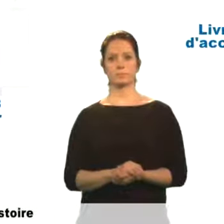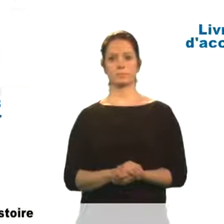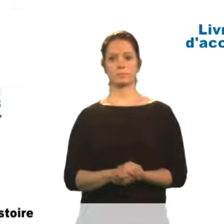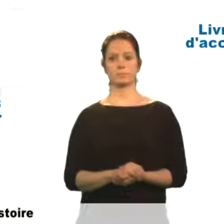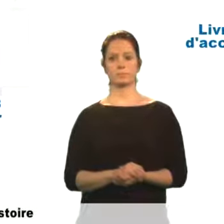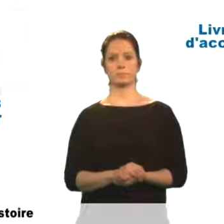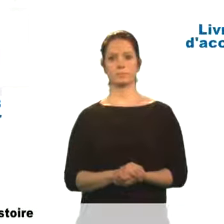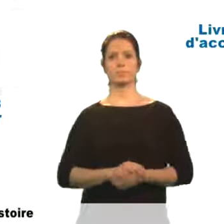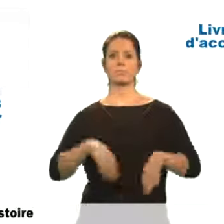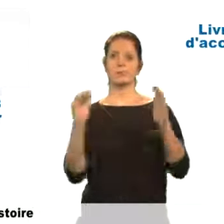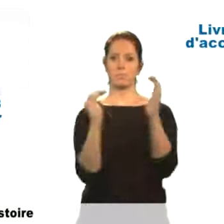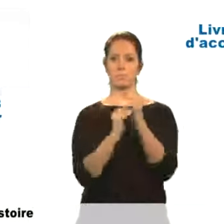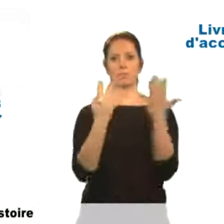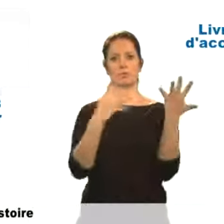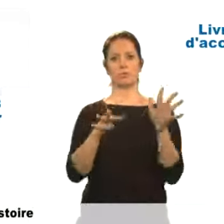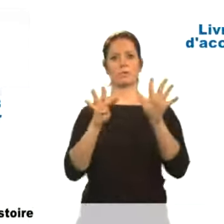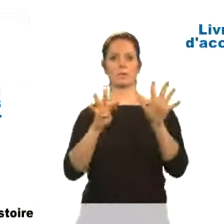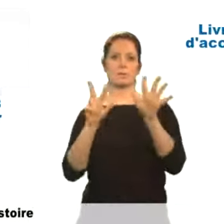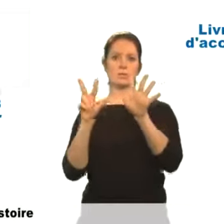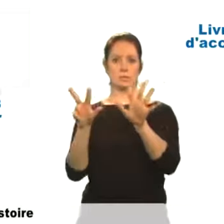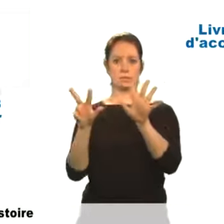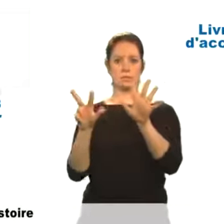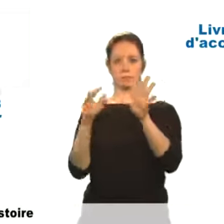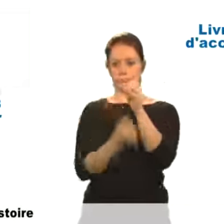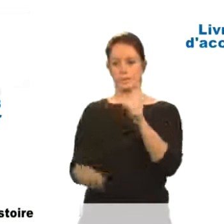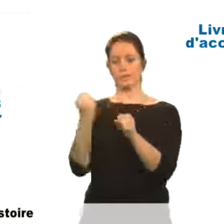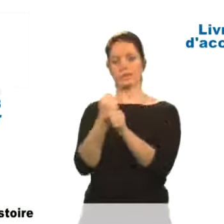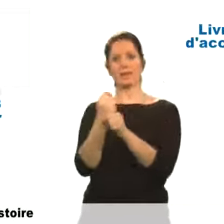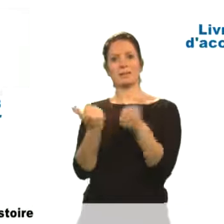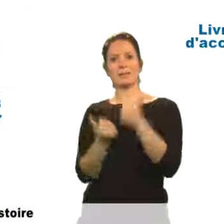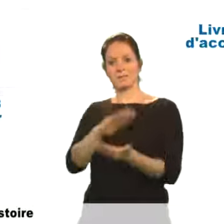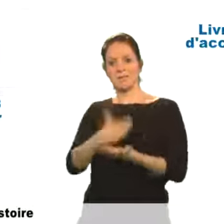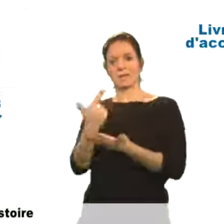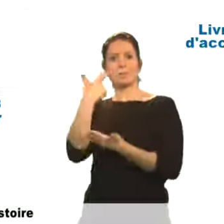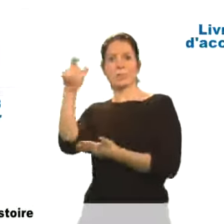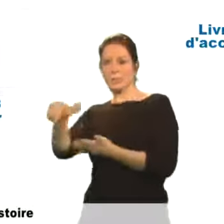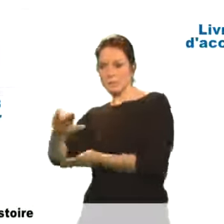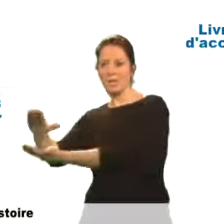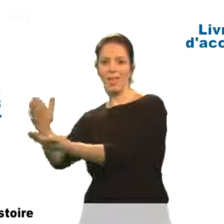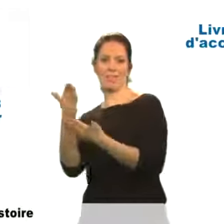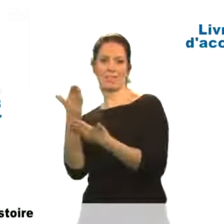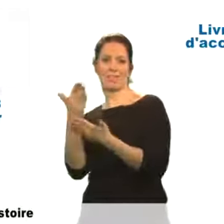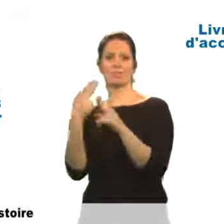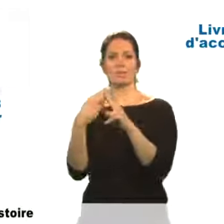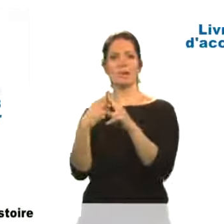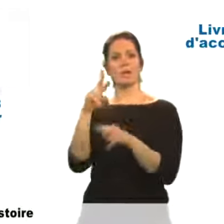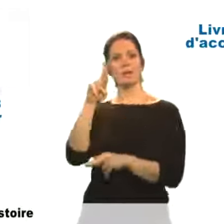« 1998. Mise en place de l'aide aux aidants, rivage, conférences, groupes de